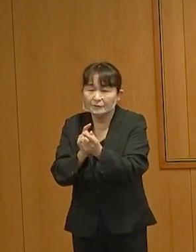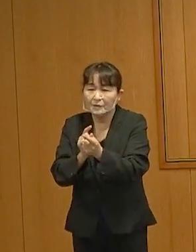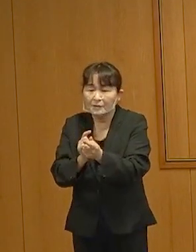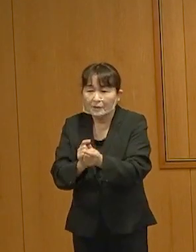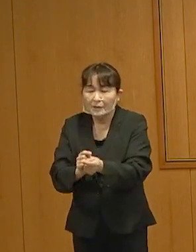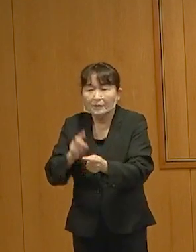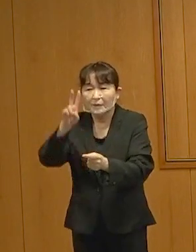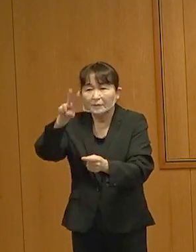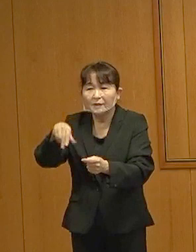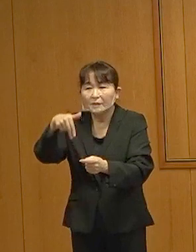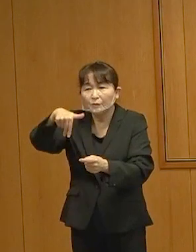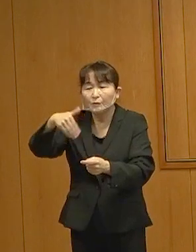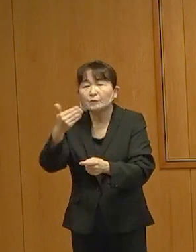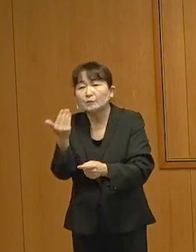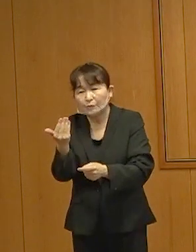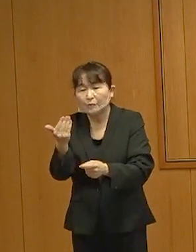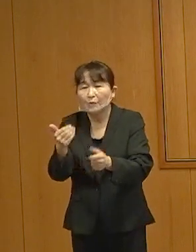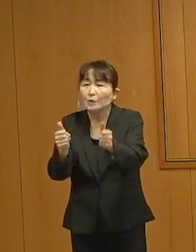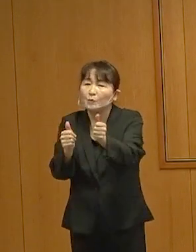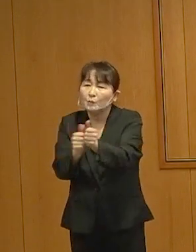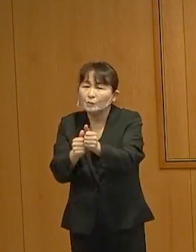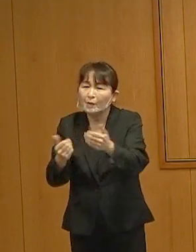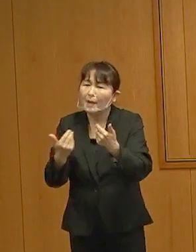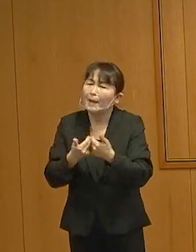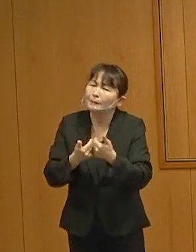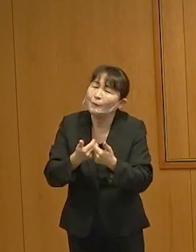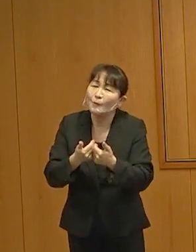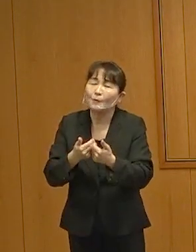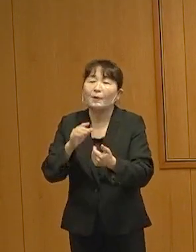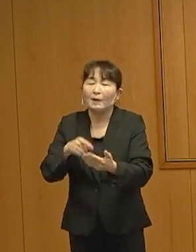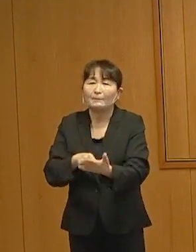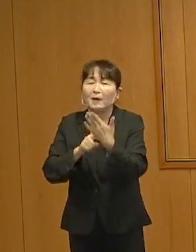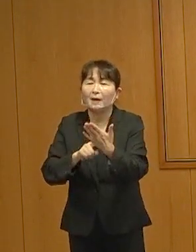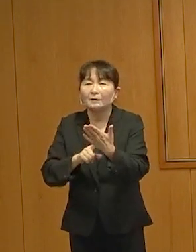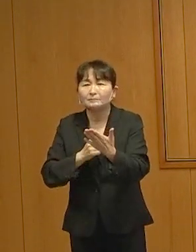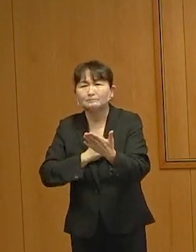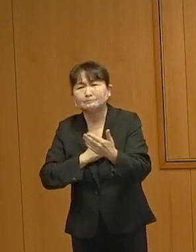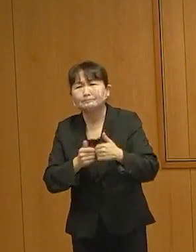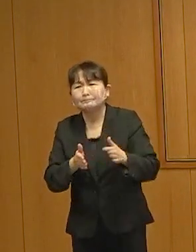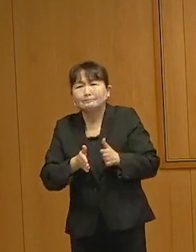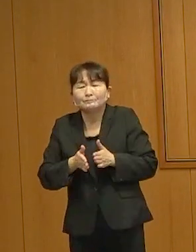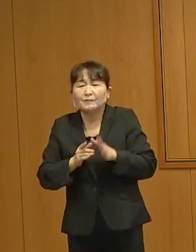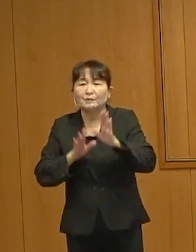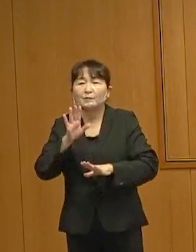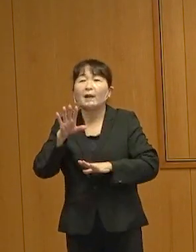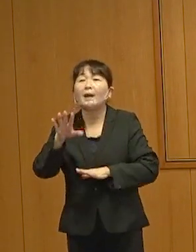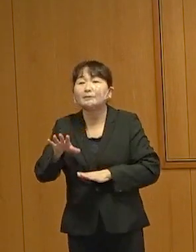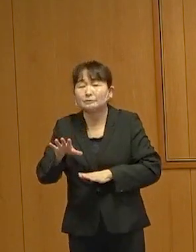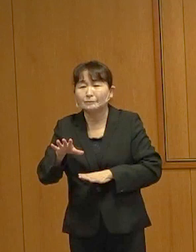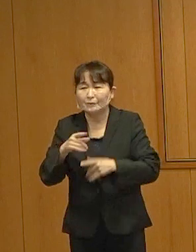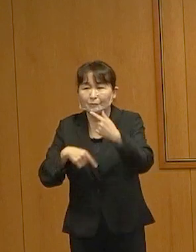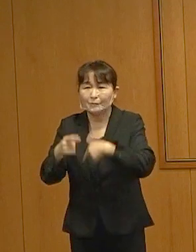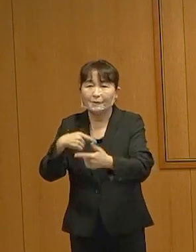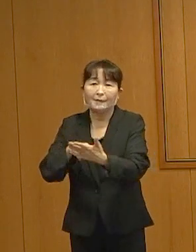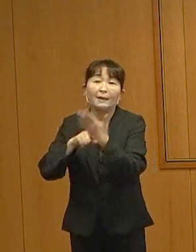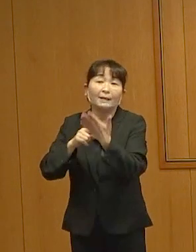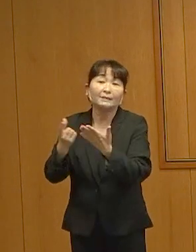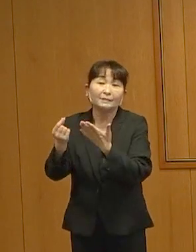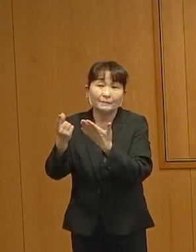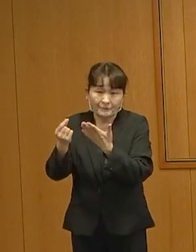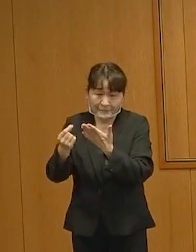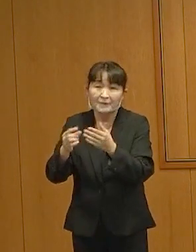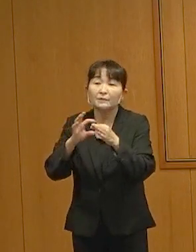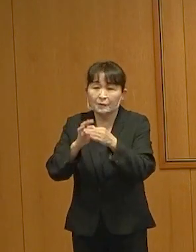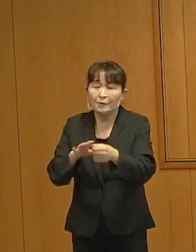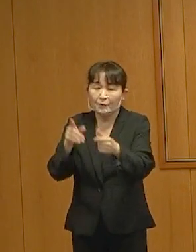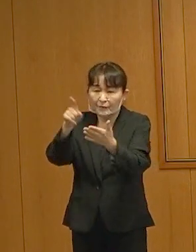な、噂も流れましたが、私どもはそれを払拭するためにしっかりと、ポスター等もチラシも